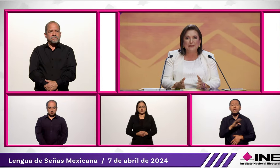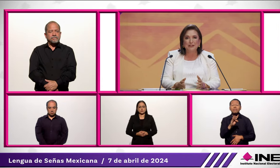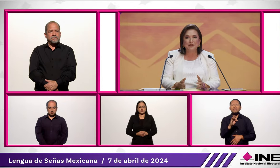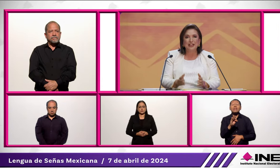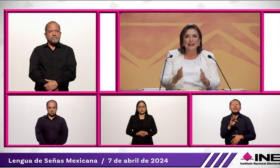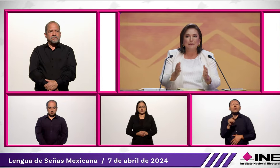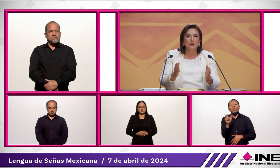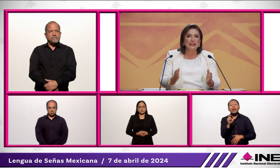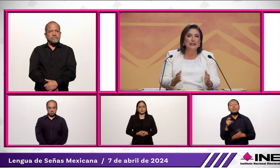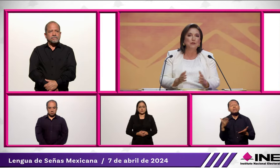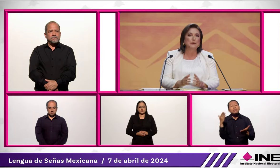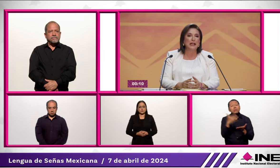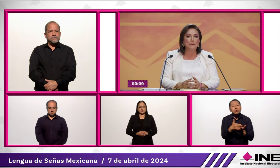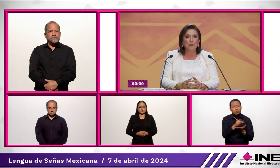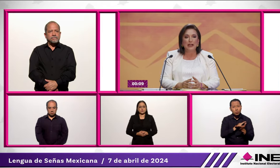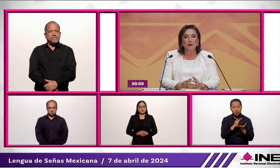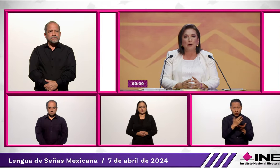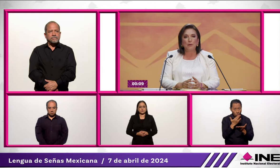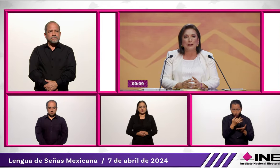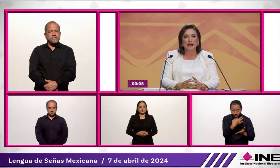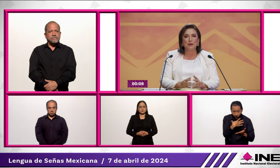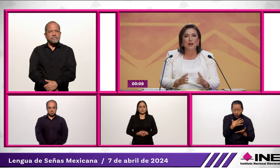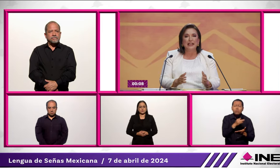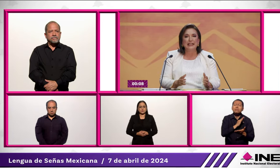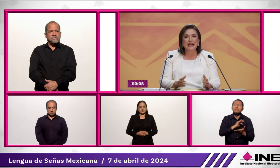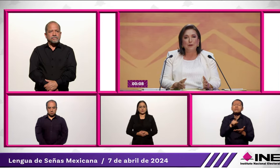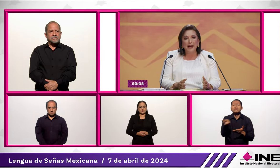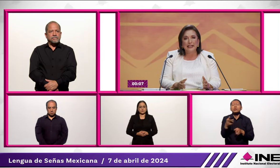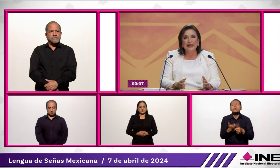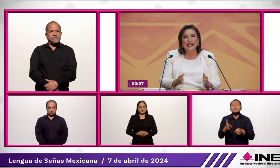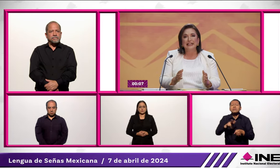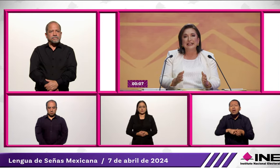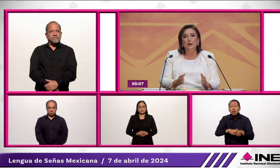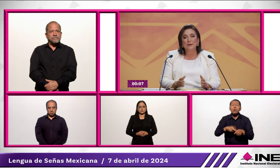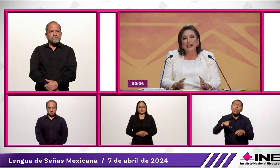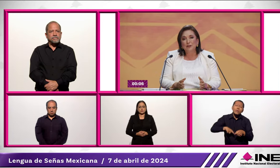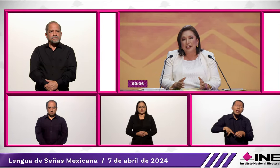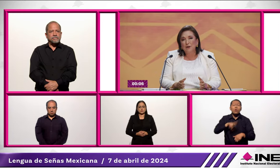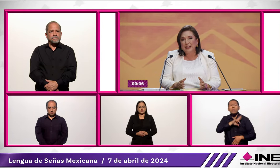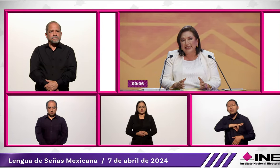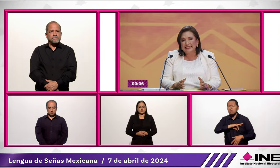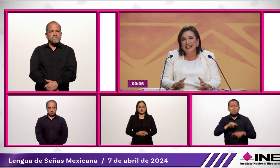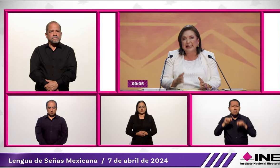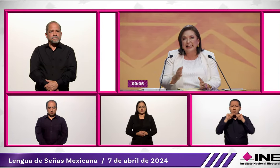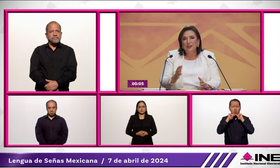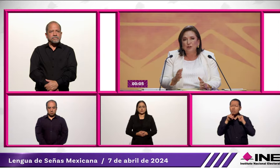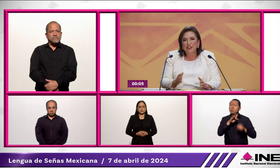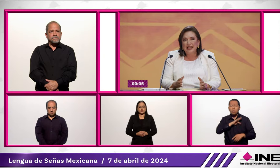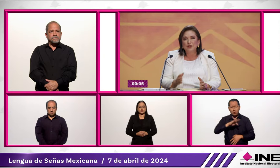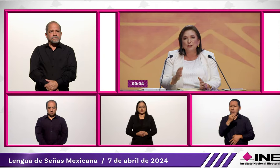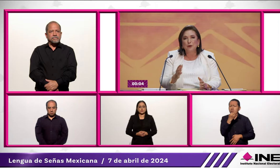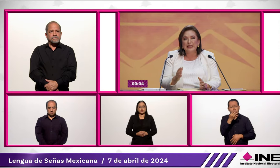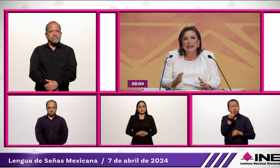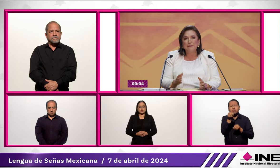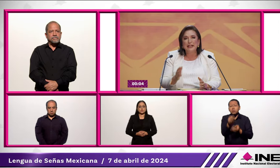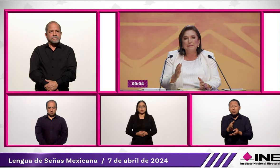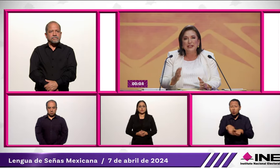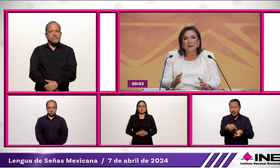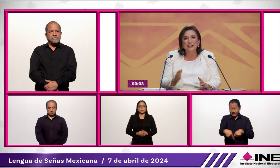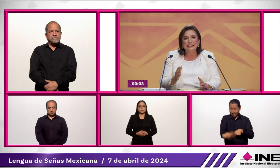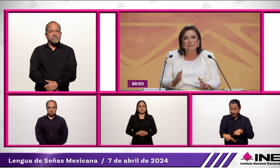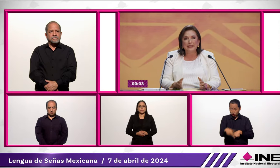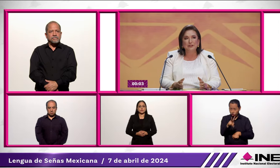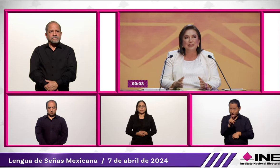los medicamentos, podrás ir a un hospital público o privado. Dinero hay. Este gobierno dejó de ejercer 240